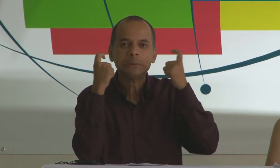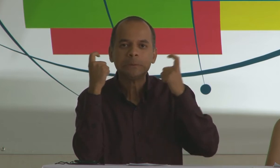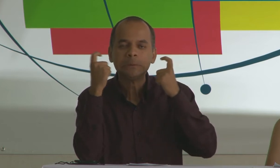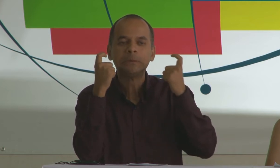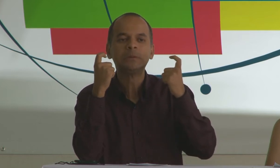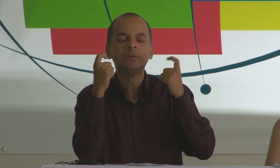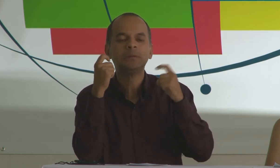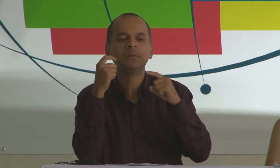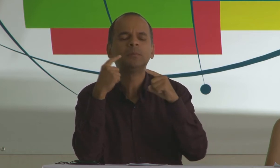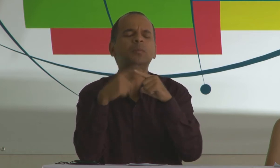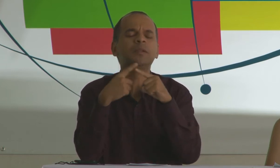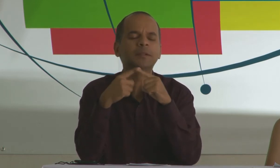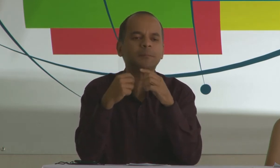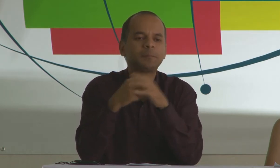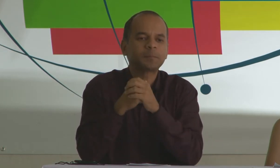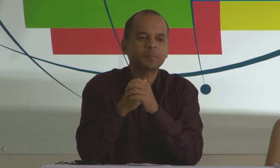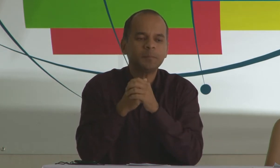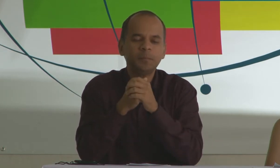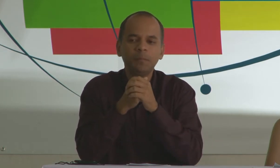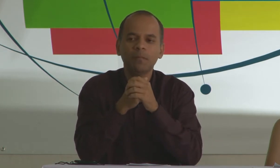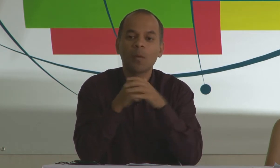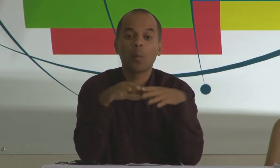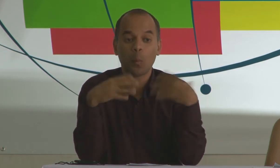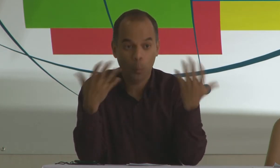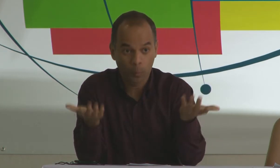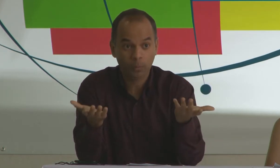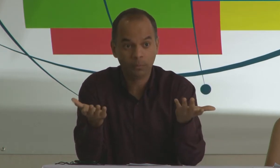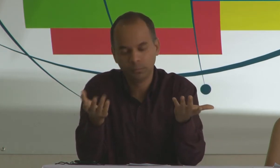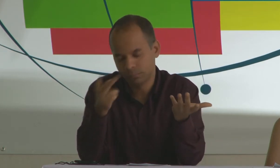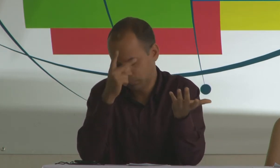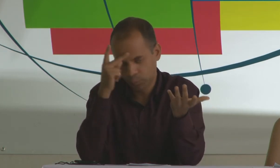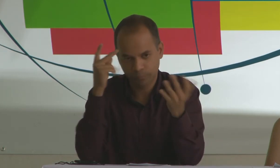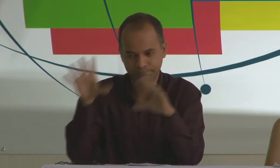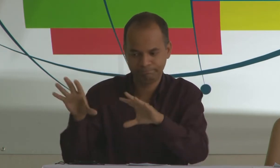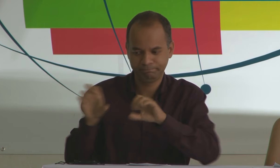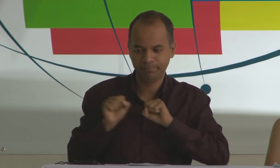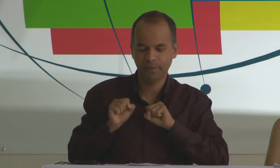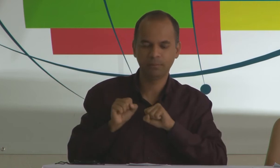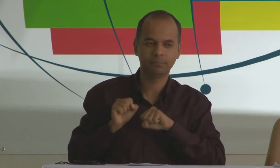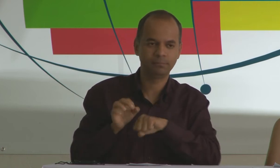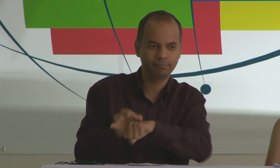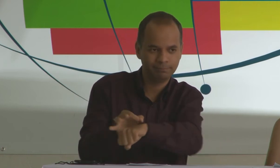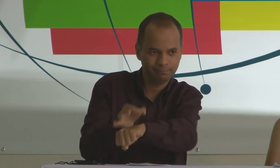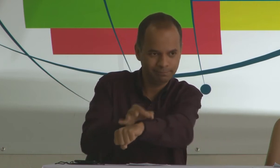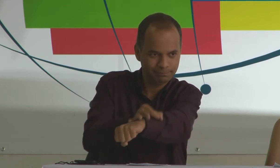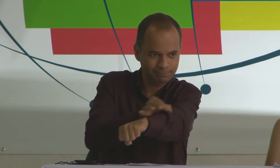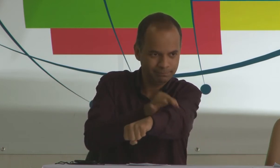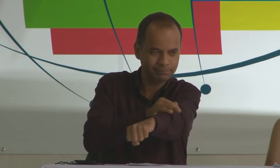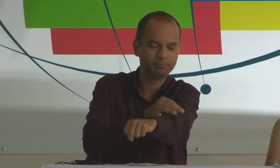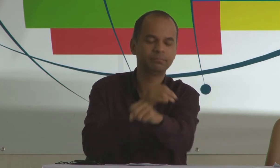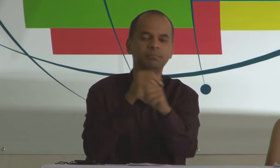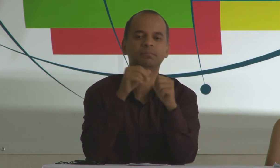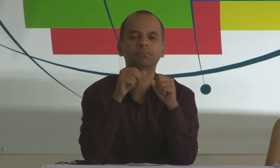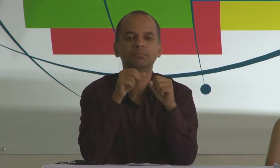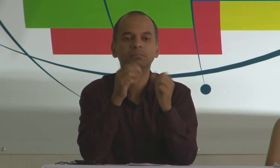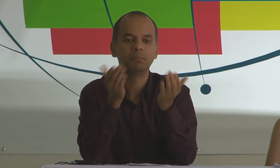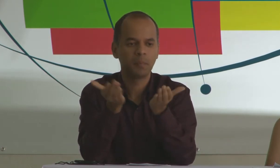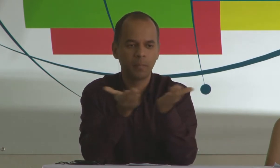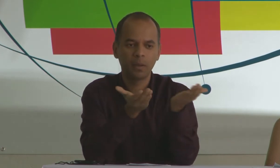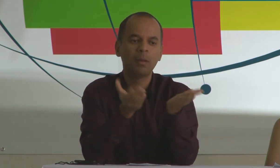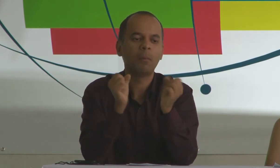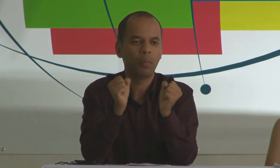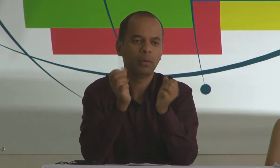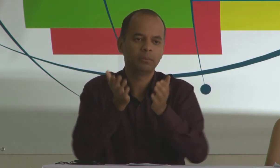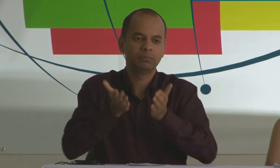nada. E ela começou a ficar preocupada com isso, e quando nasceu, ela percebeu por que ficava mais quieto, por exemplo. Aí ela